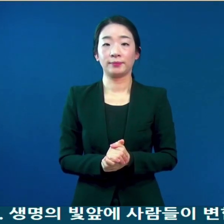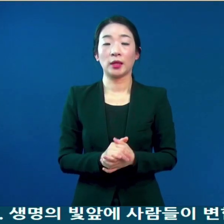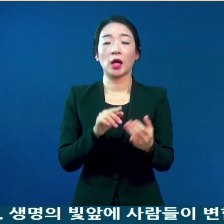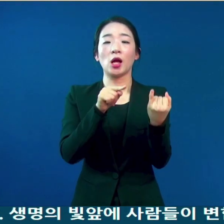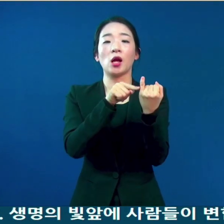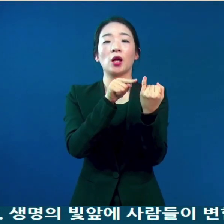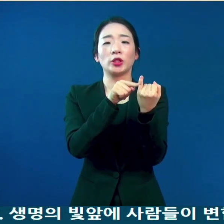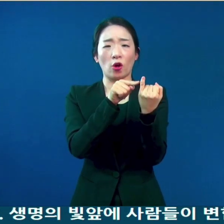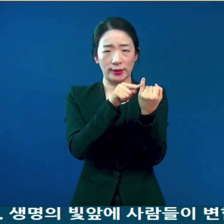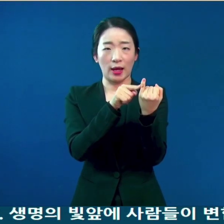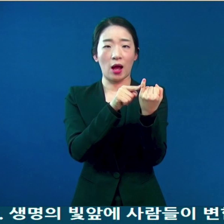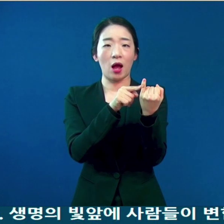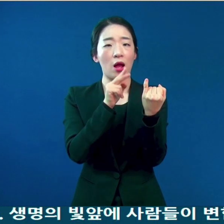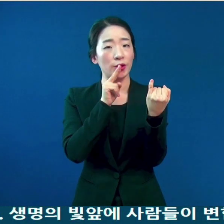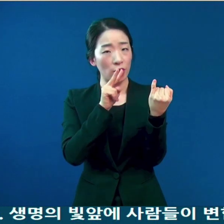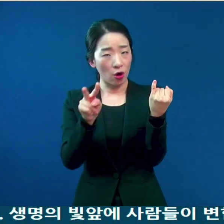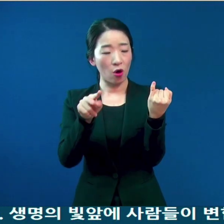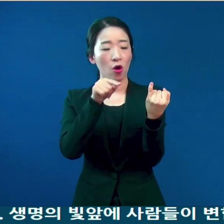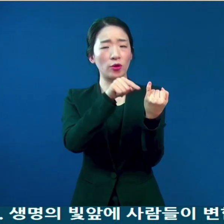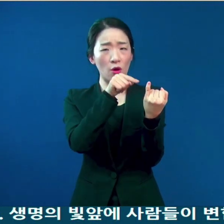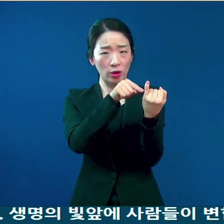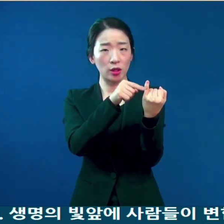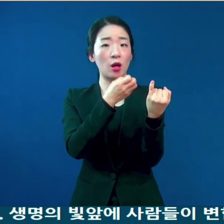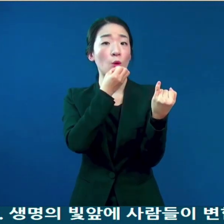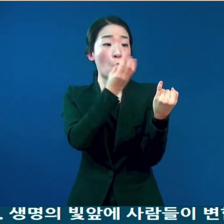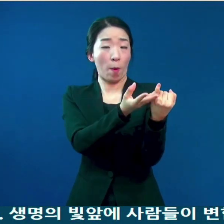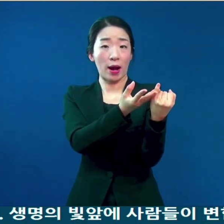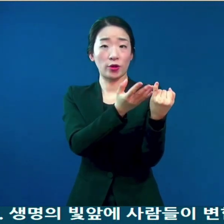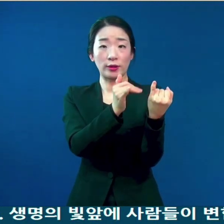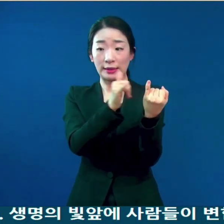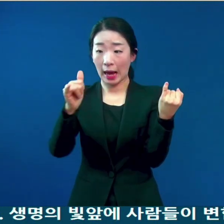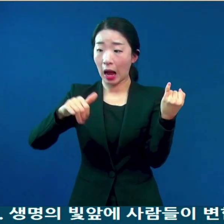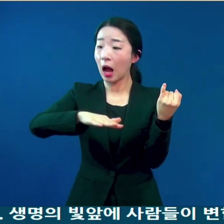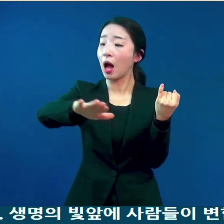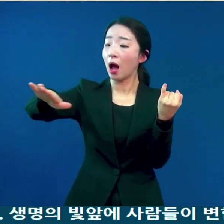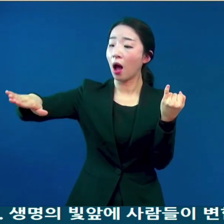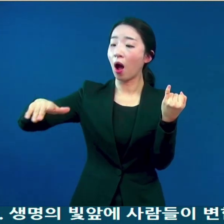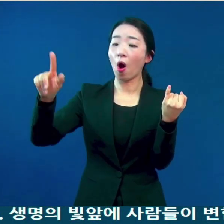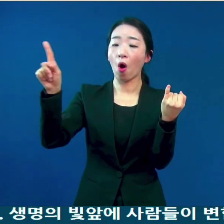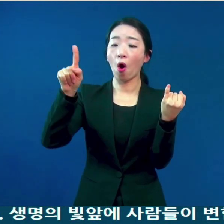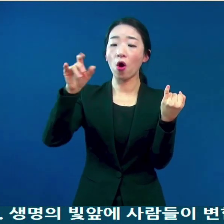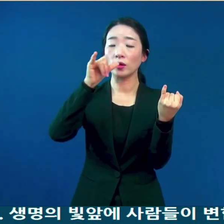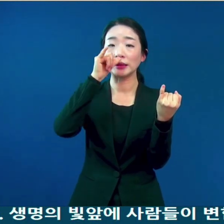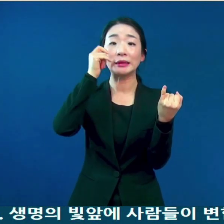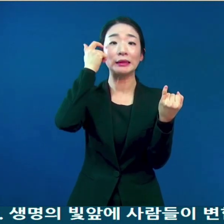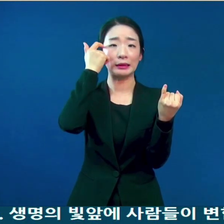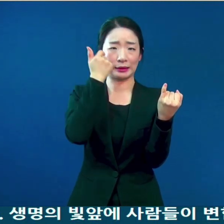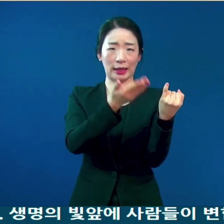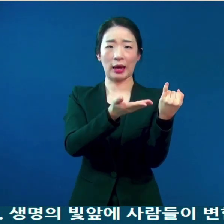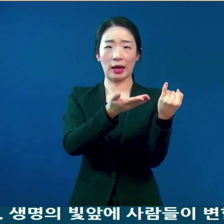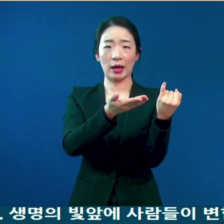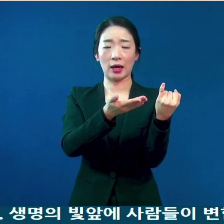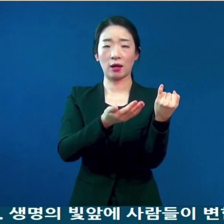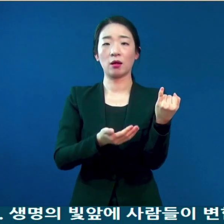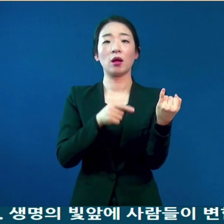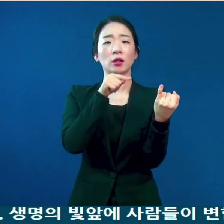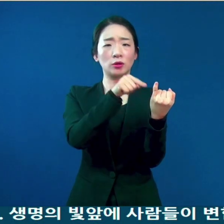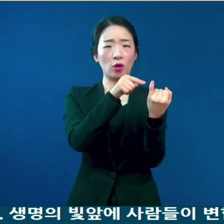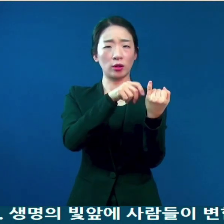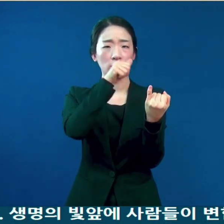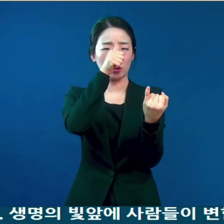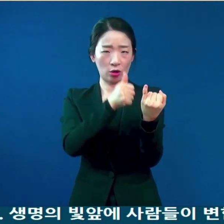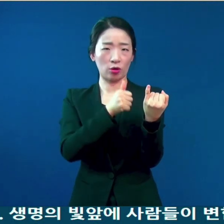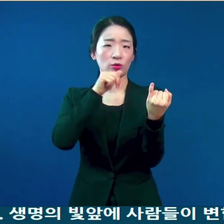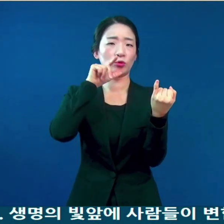여자여, 너를 고발하던 그들이 어디 있느냐? 너를 정죄한